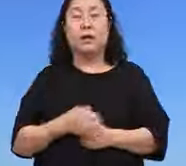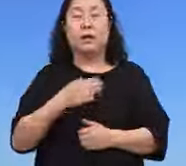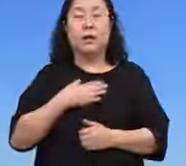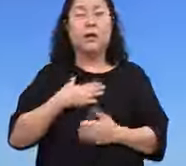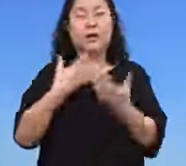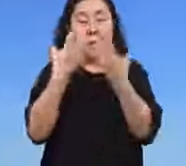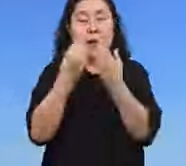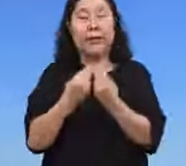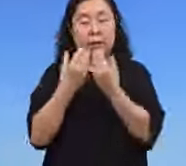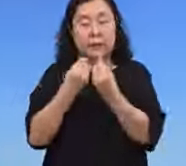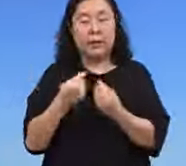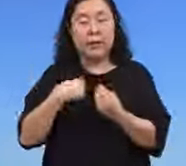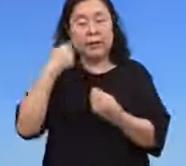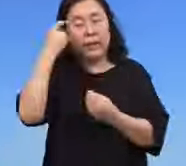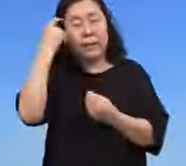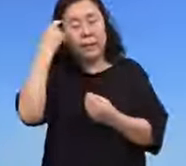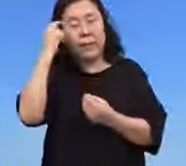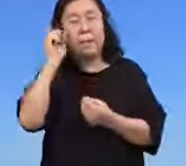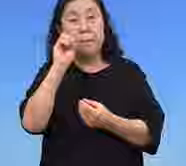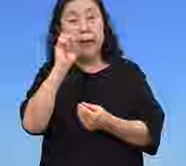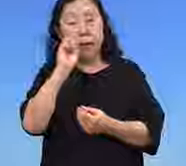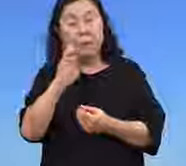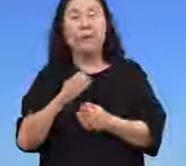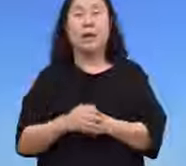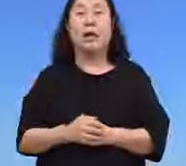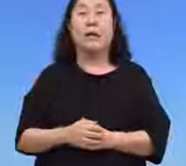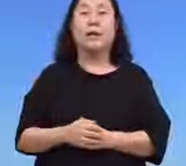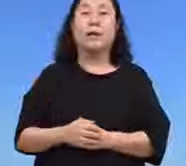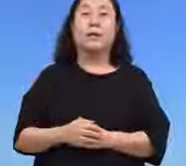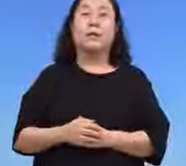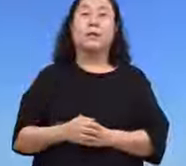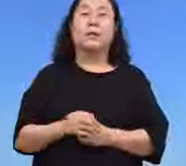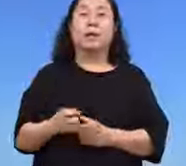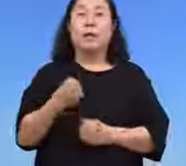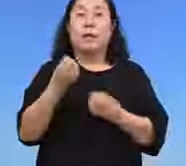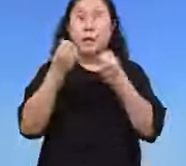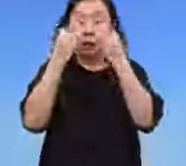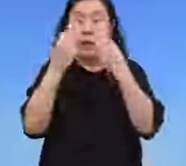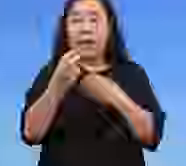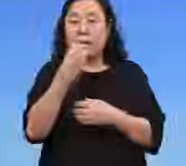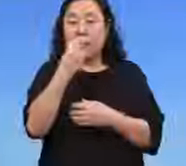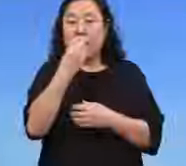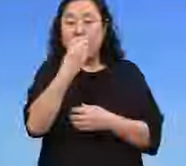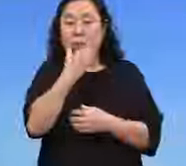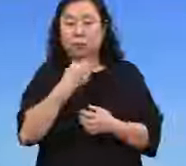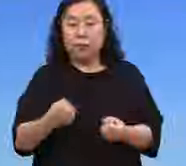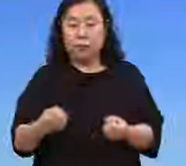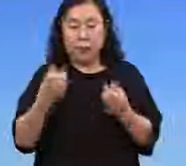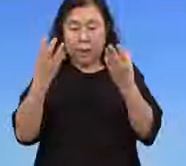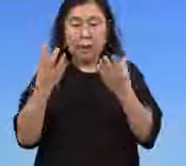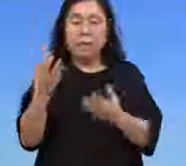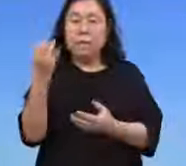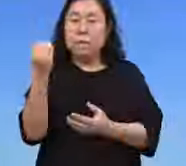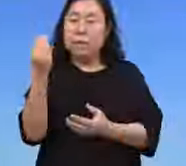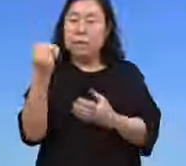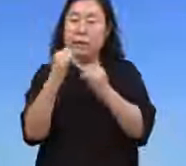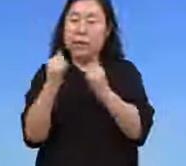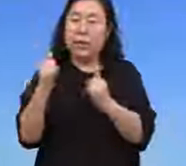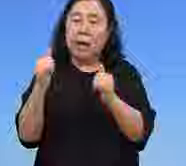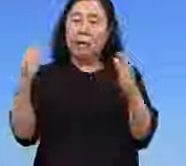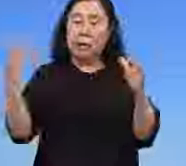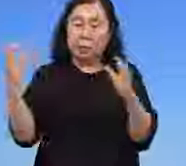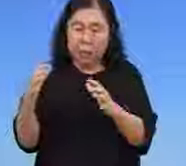생각을 말씀드린 것 뿐이지만요, 제가 드리고 싶은 말씀의 강조는 이번 새생명 축제는 몇 명을 모시고 왔나, 몇